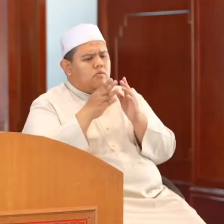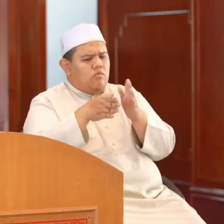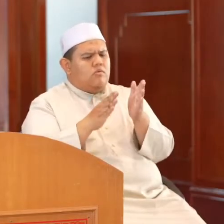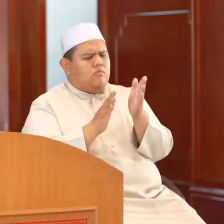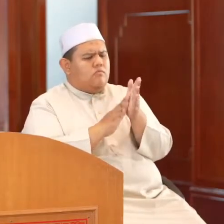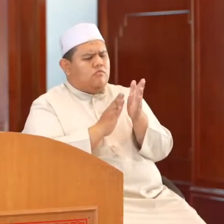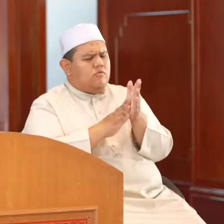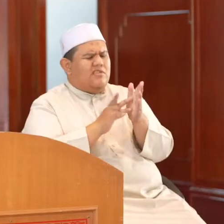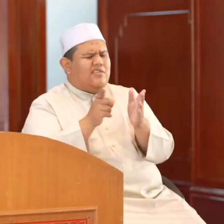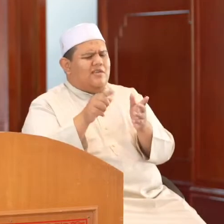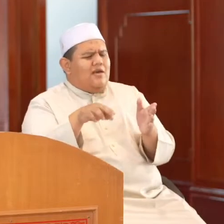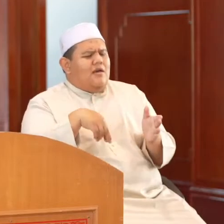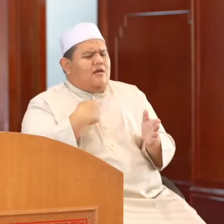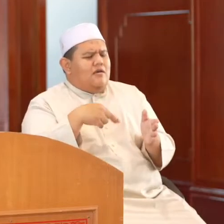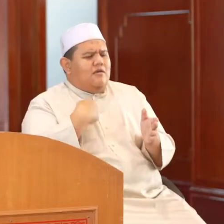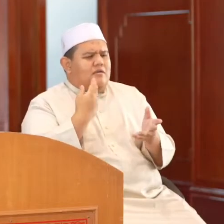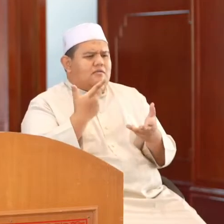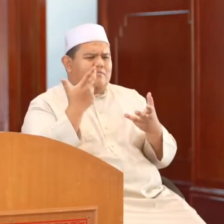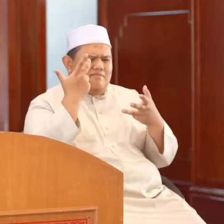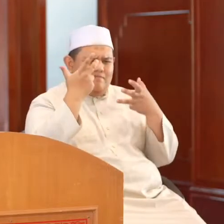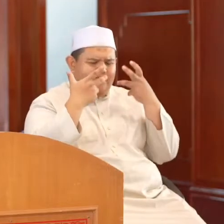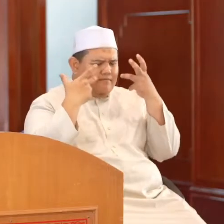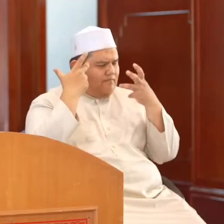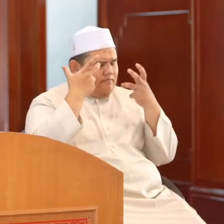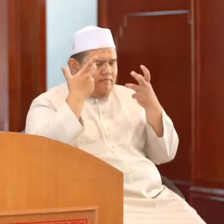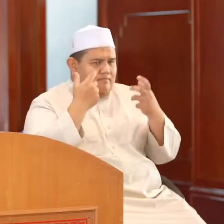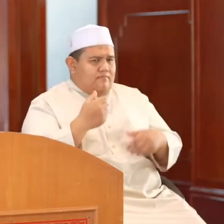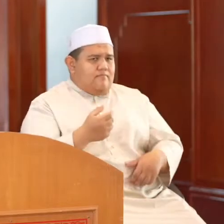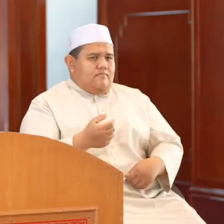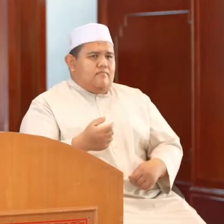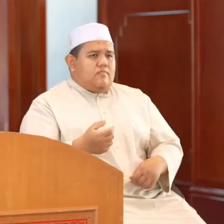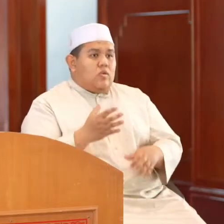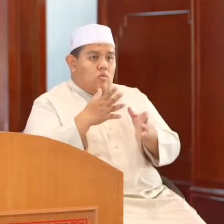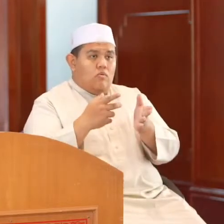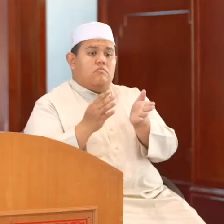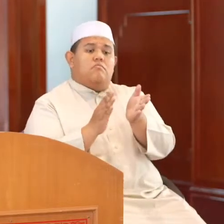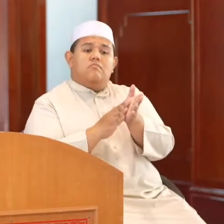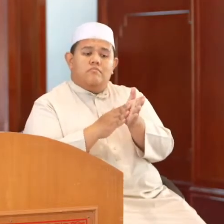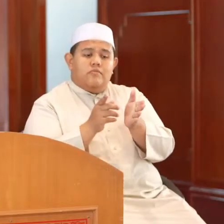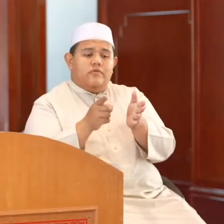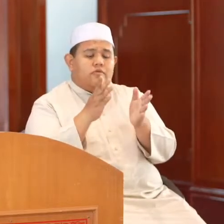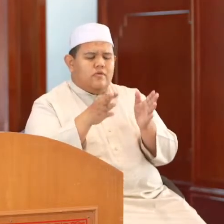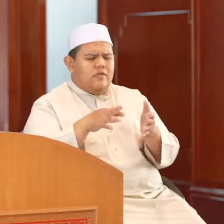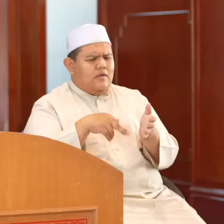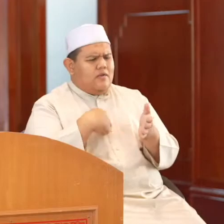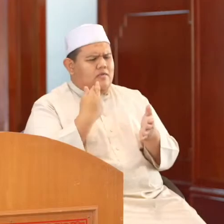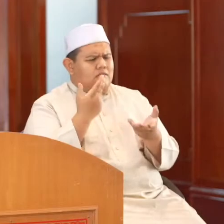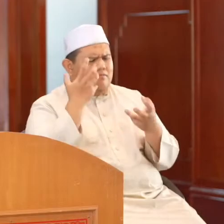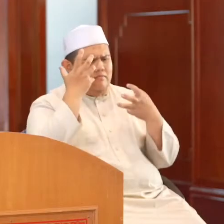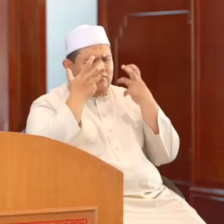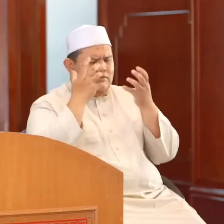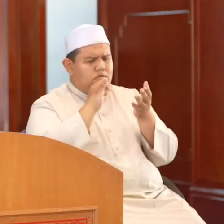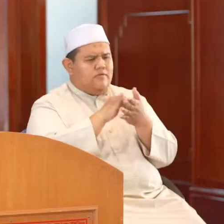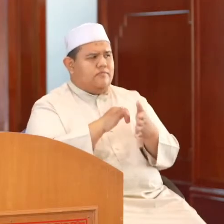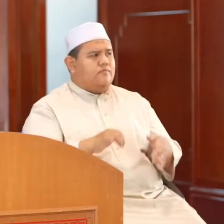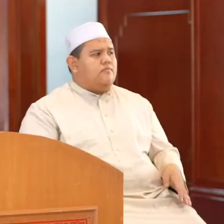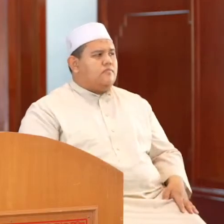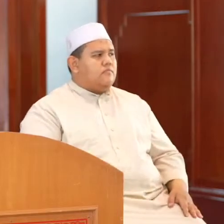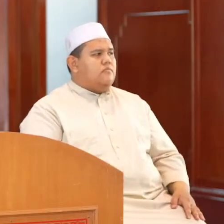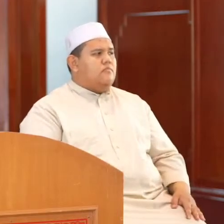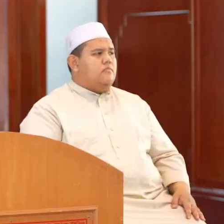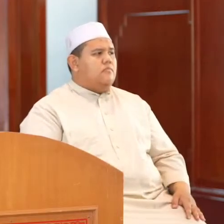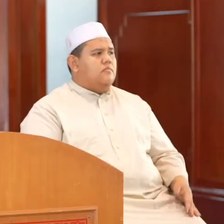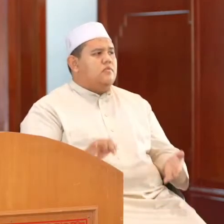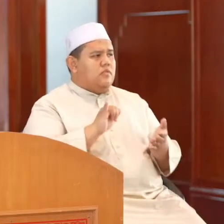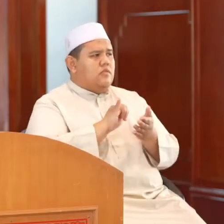orang puji dia susah hati sangat. Bila dia puji, dia rasa susah hati sangat.